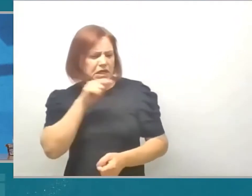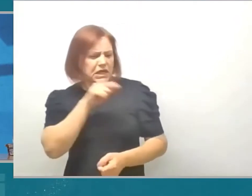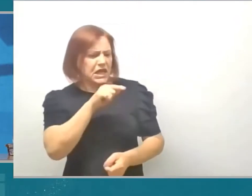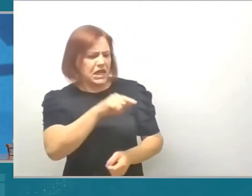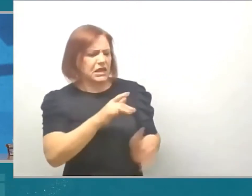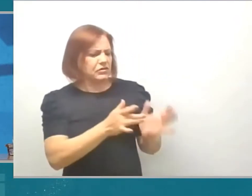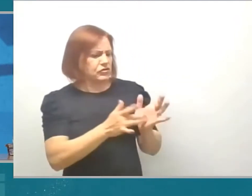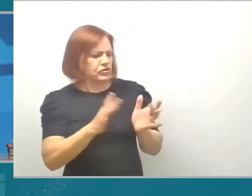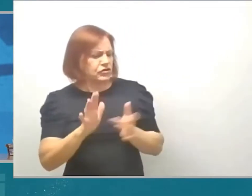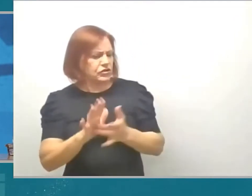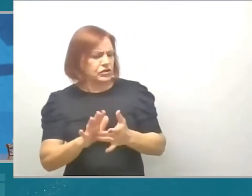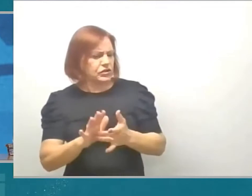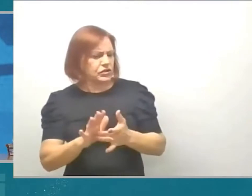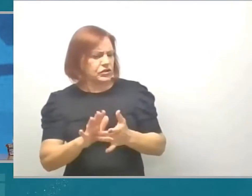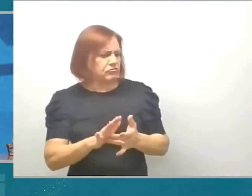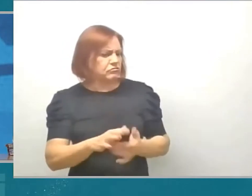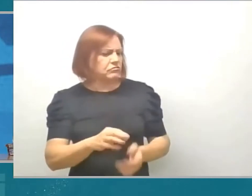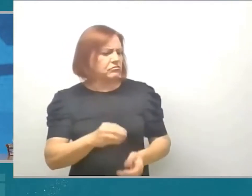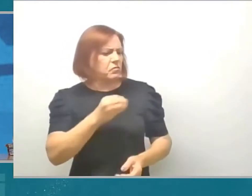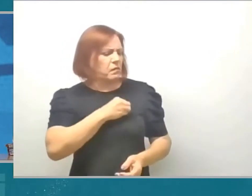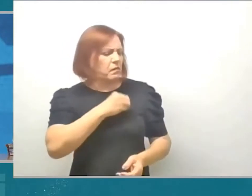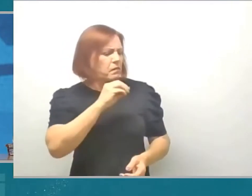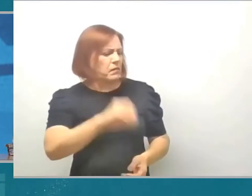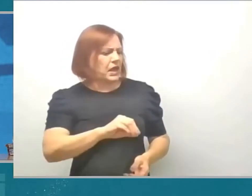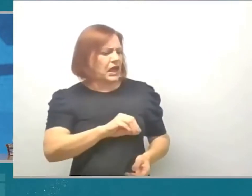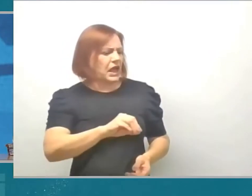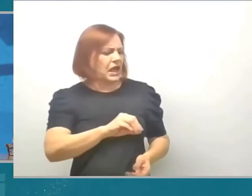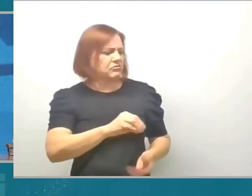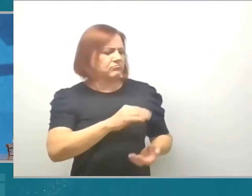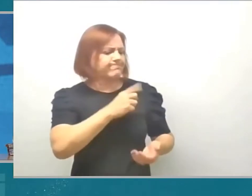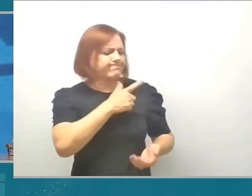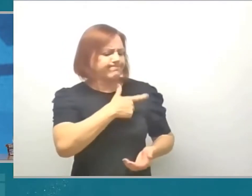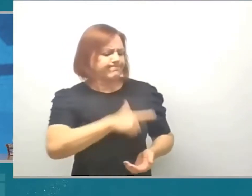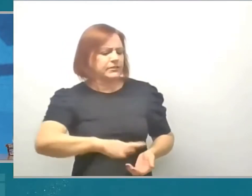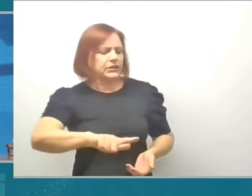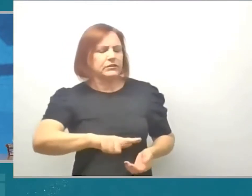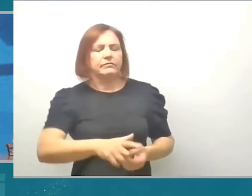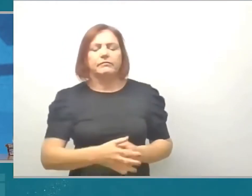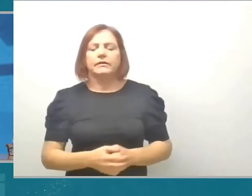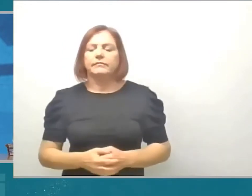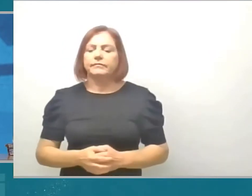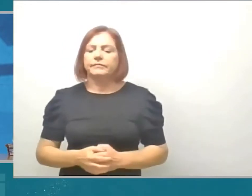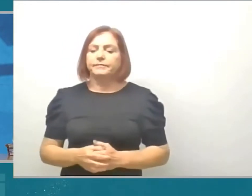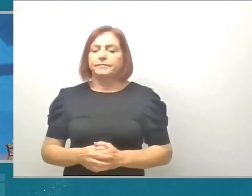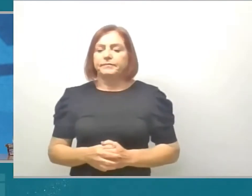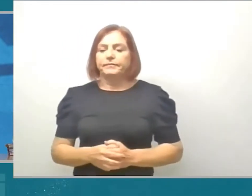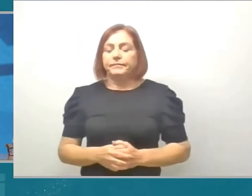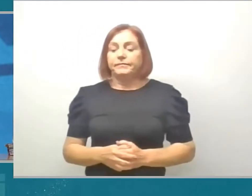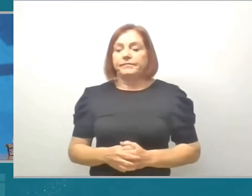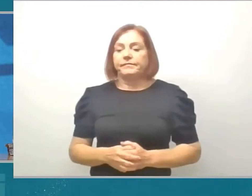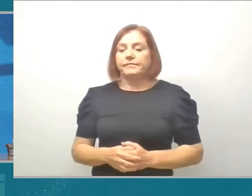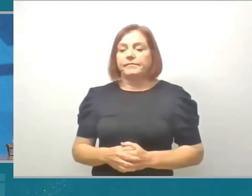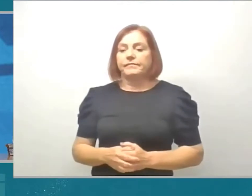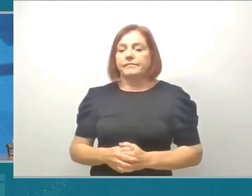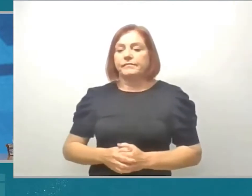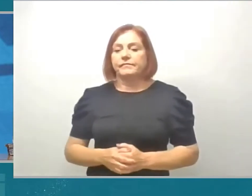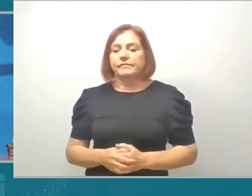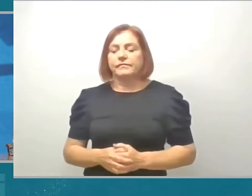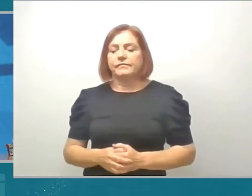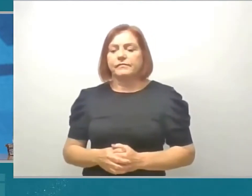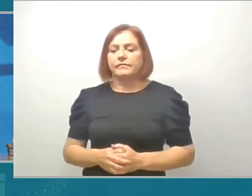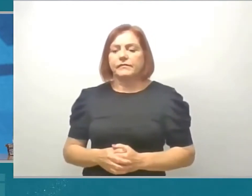é este a favor de quem eu disse: após mim vem um varão que tem primazia, porque já não